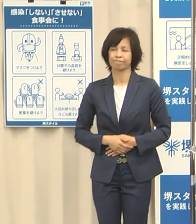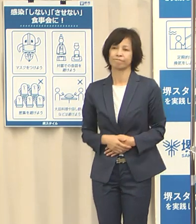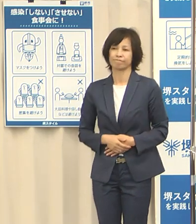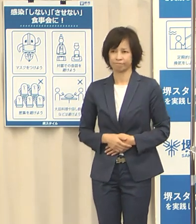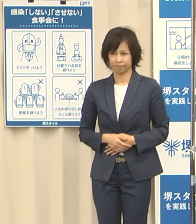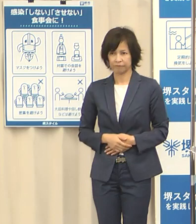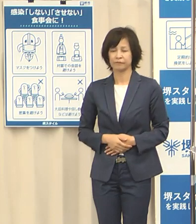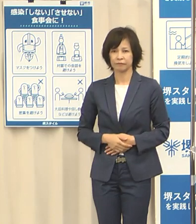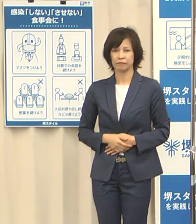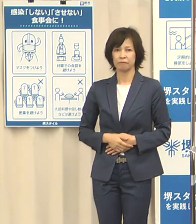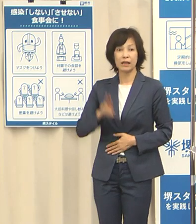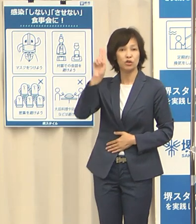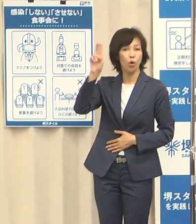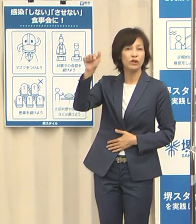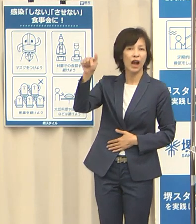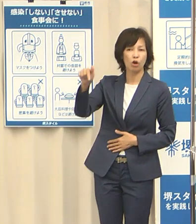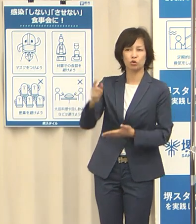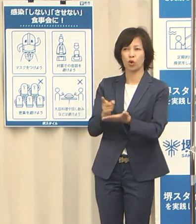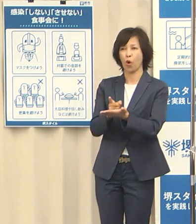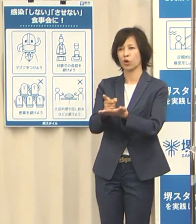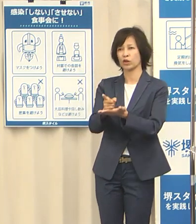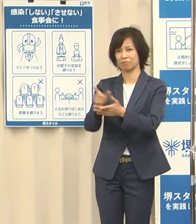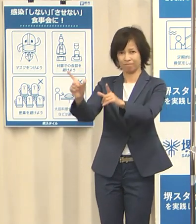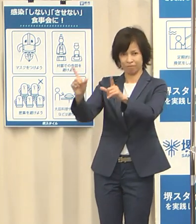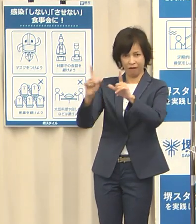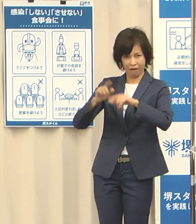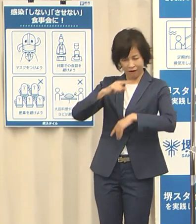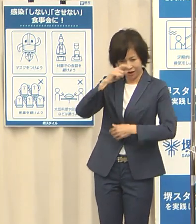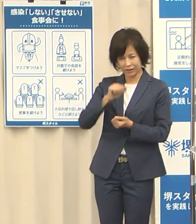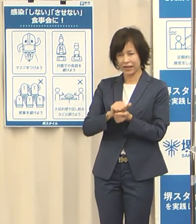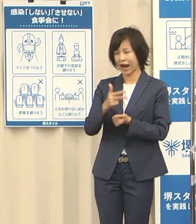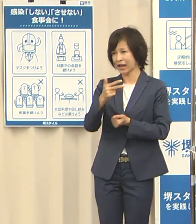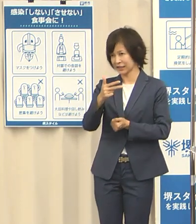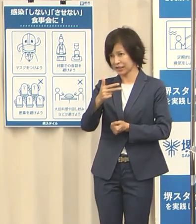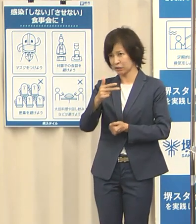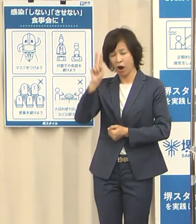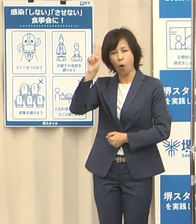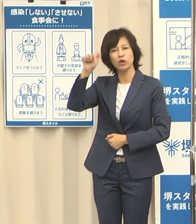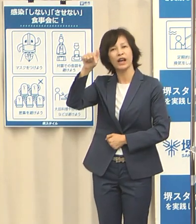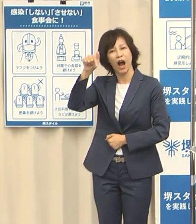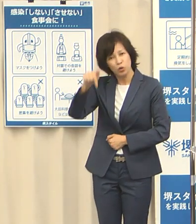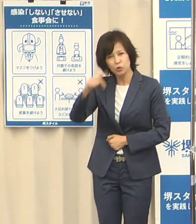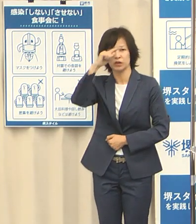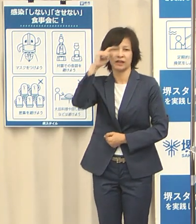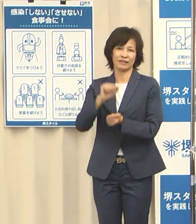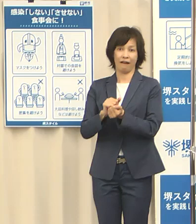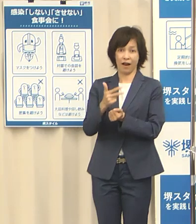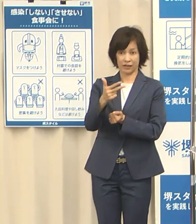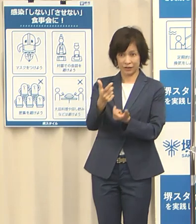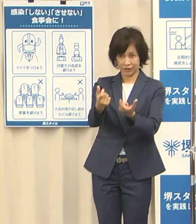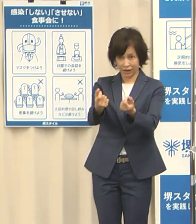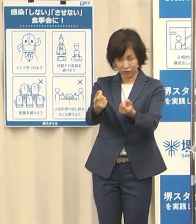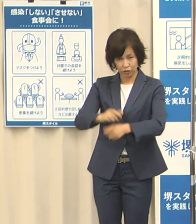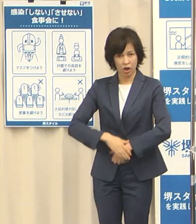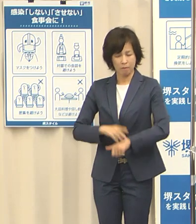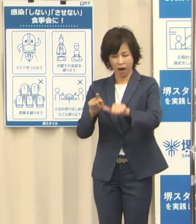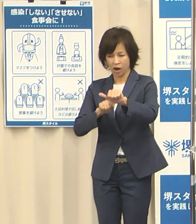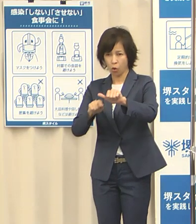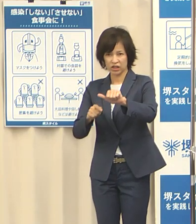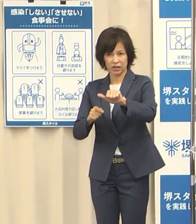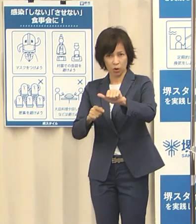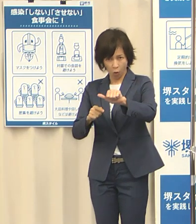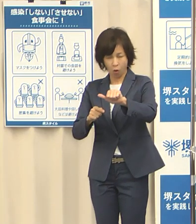ず大阪府の方針というのは、堺市は大阪府堺市ですので、5人以上